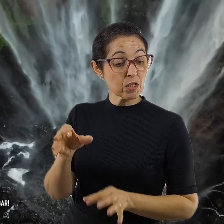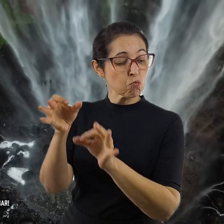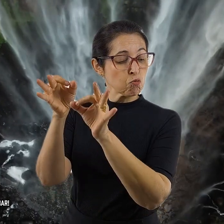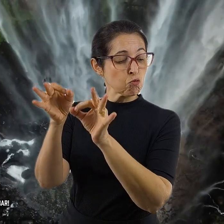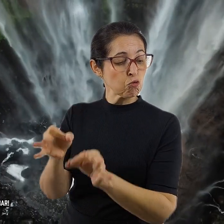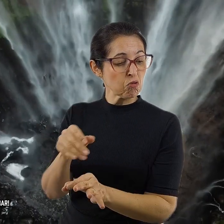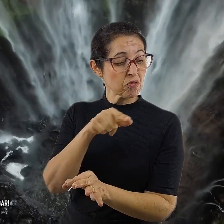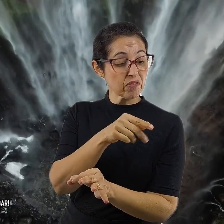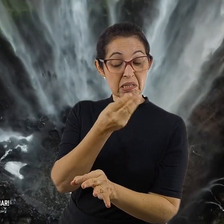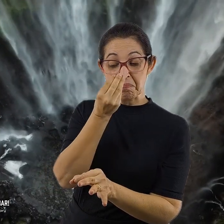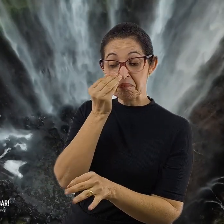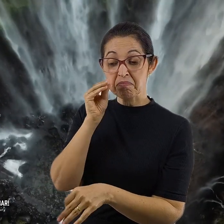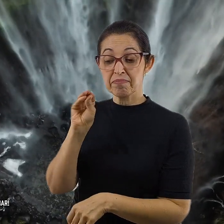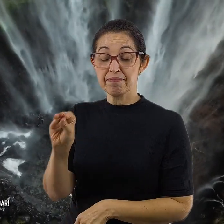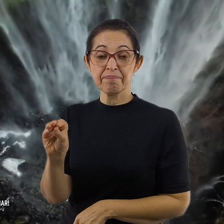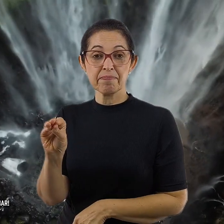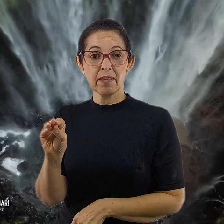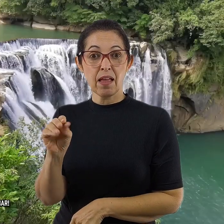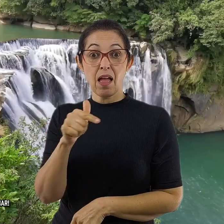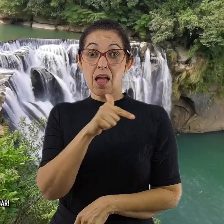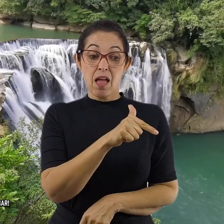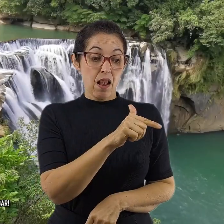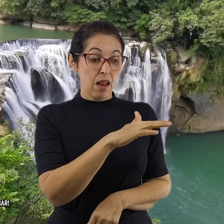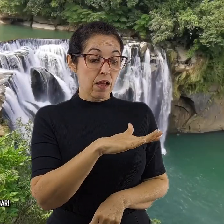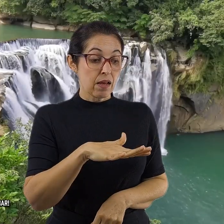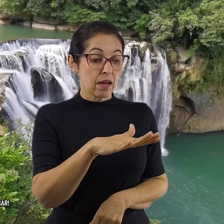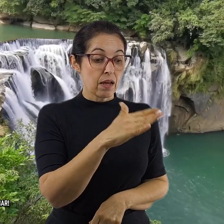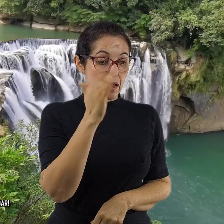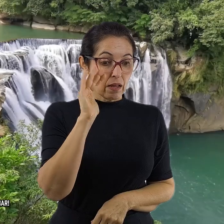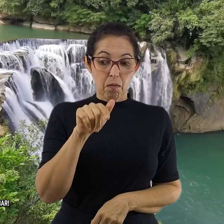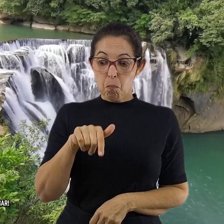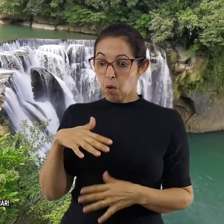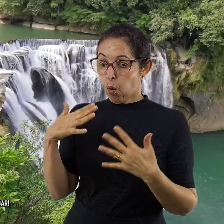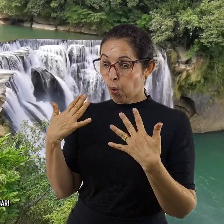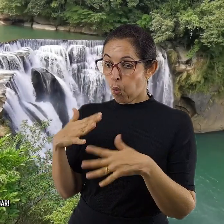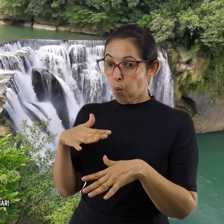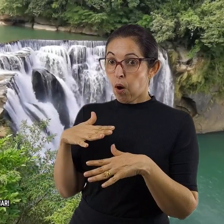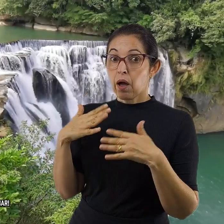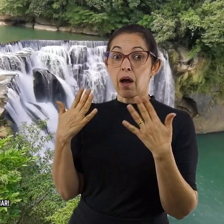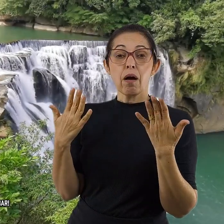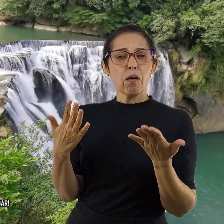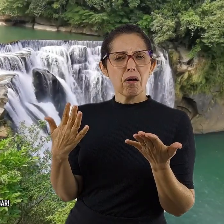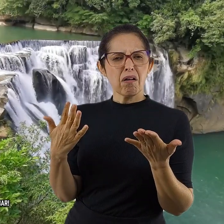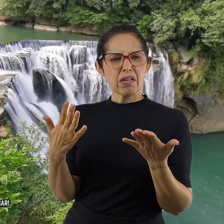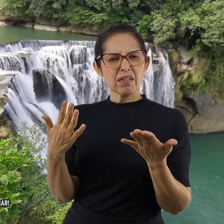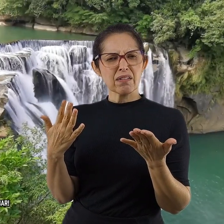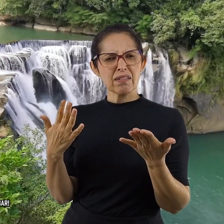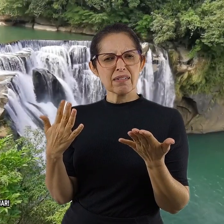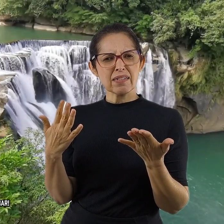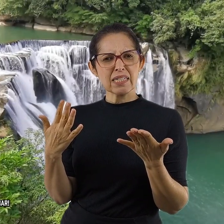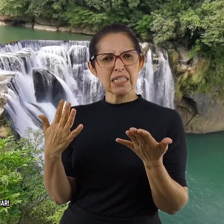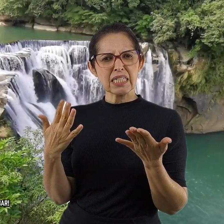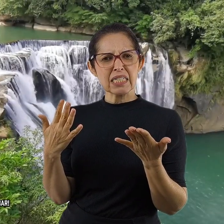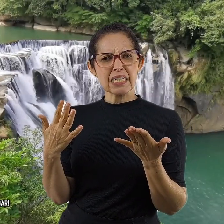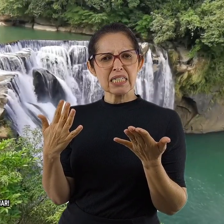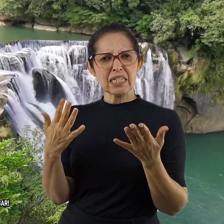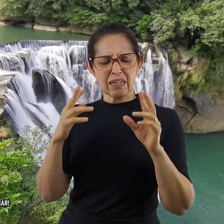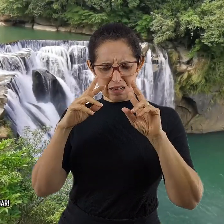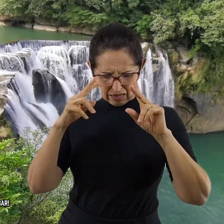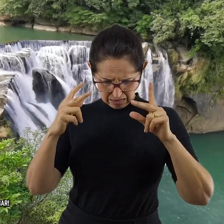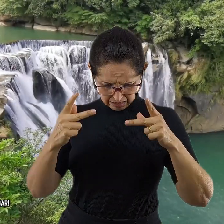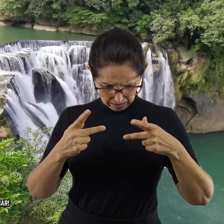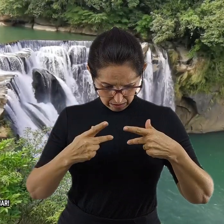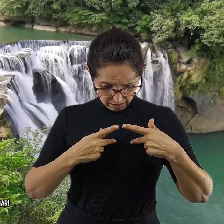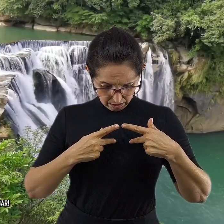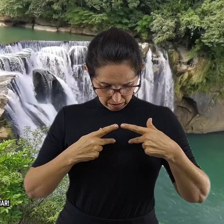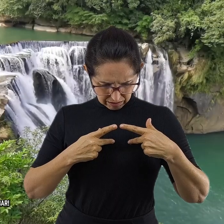justo. Quando eles entenderam quem era Jesus, assim, e agora? Quer dizer, eles olharam para eles